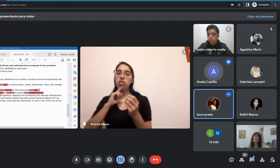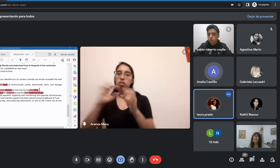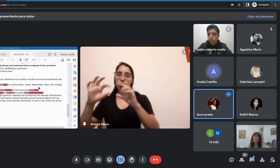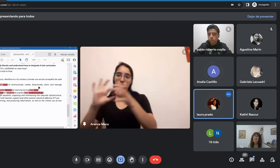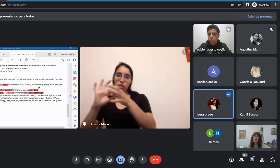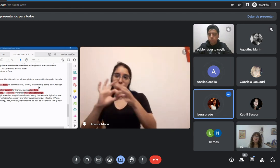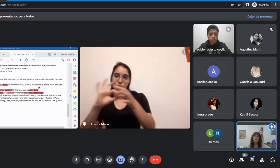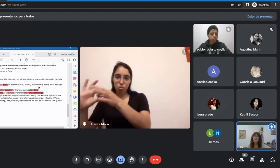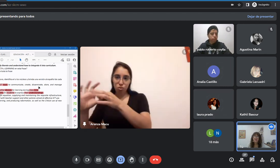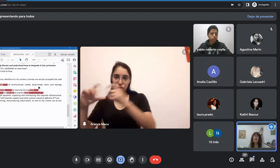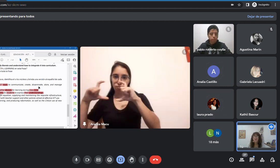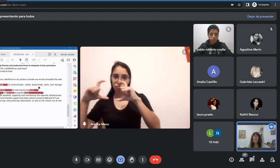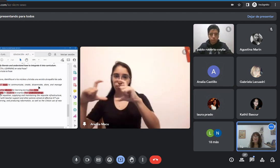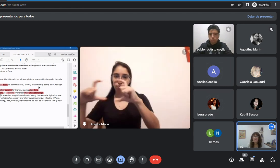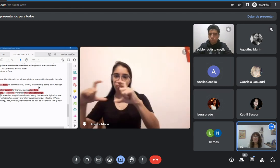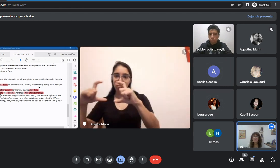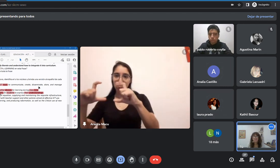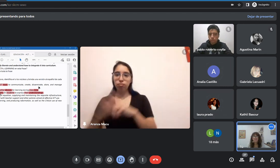¿Cómo sería?